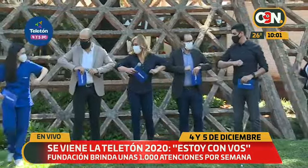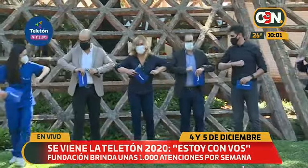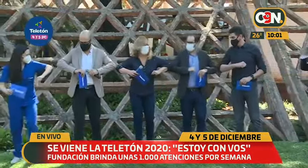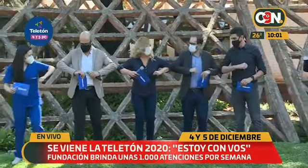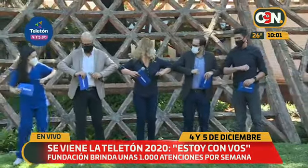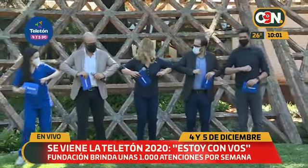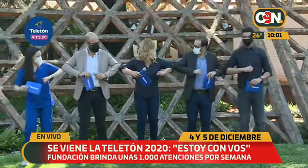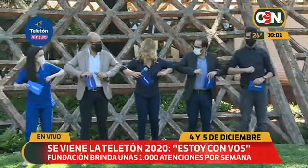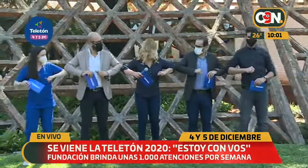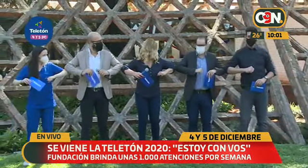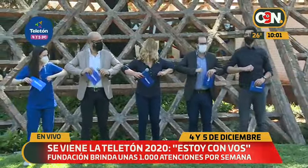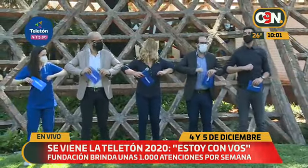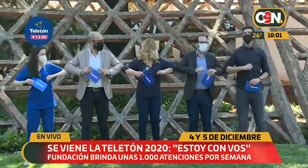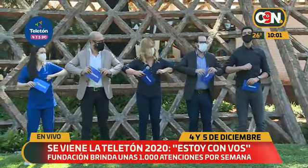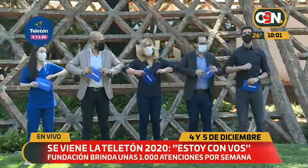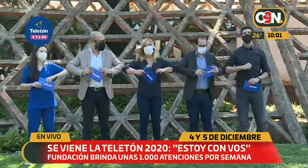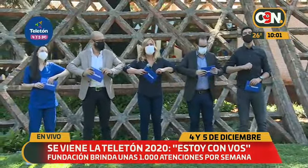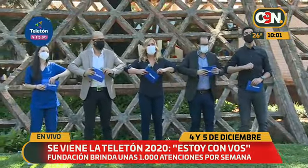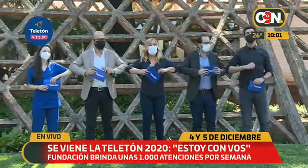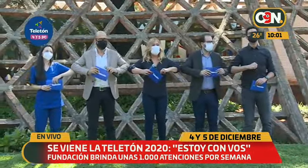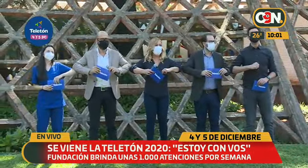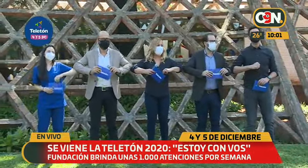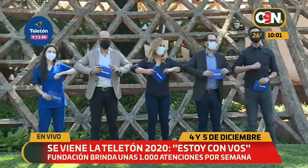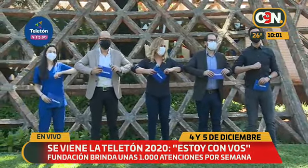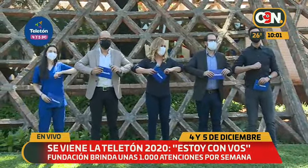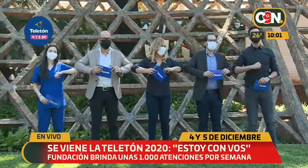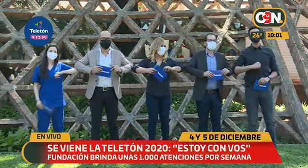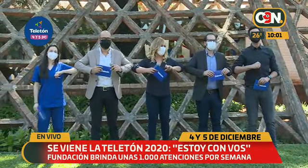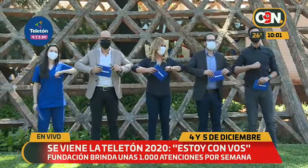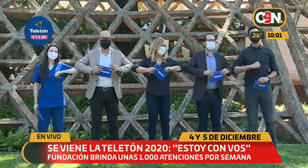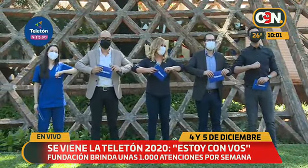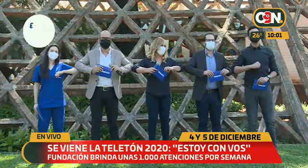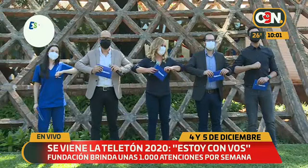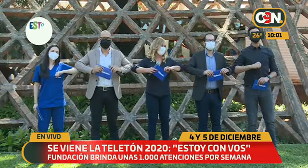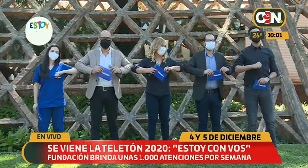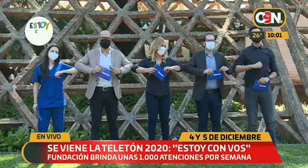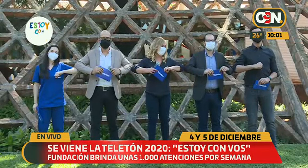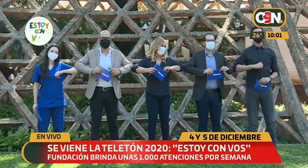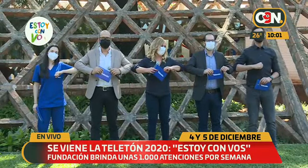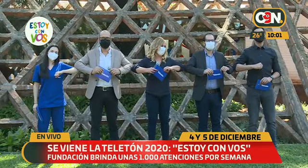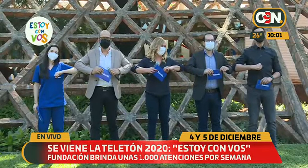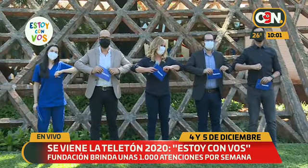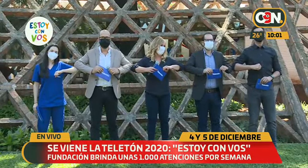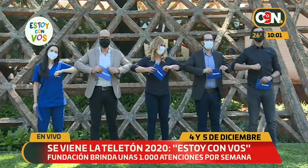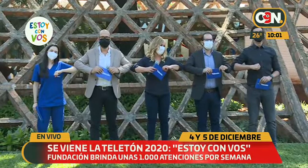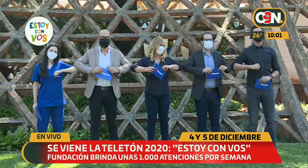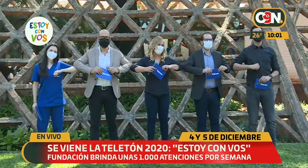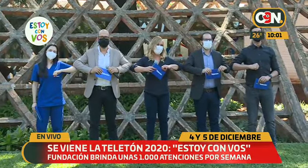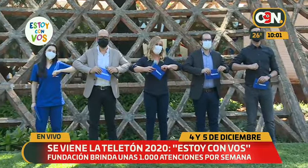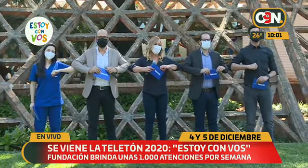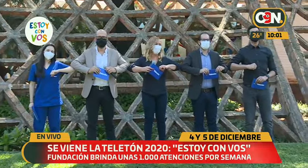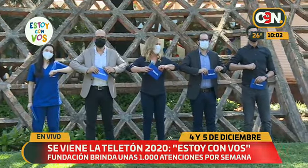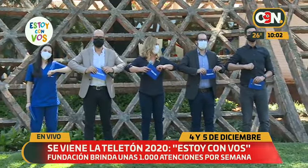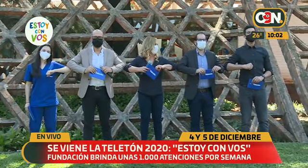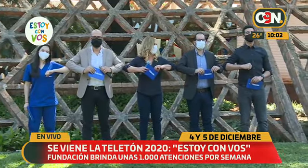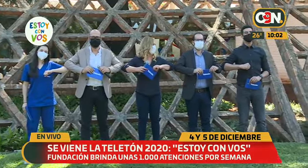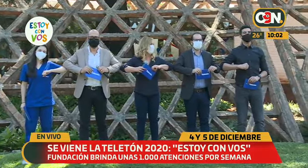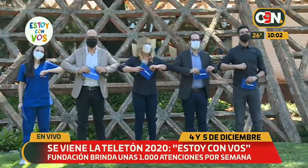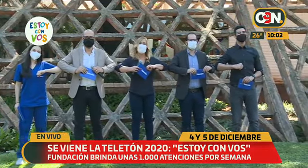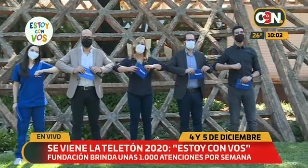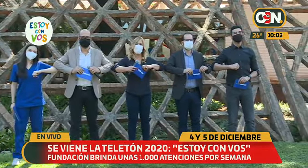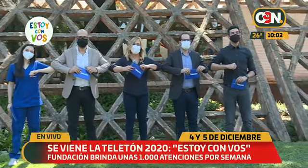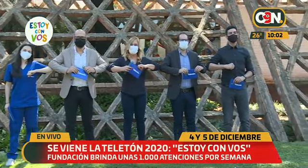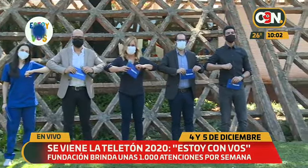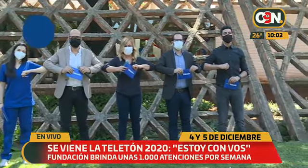modo COVID, no van a ser 48 horas de transmisión, van a haber cortes, sin embargo, hay una